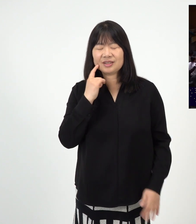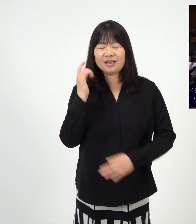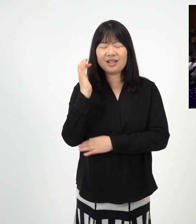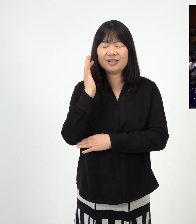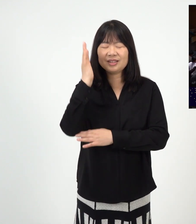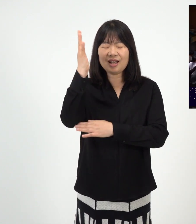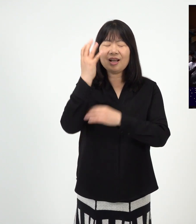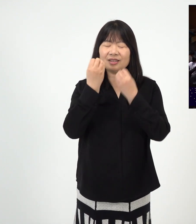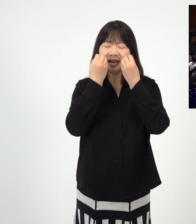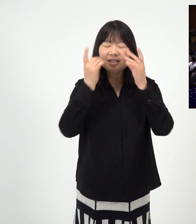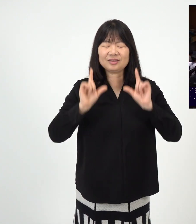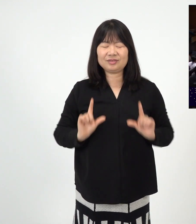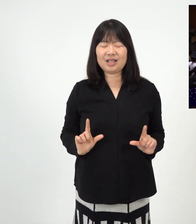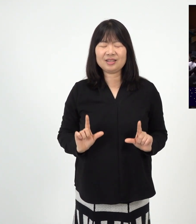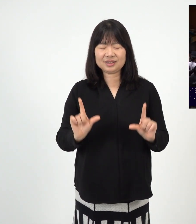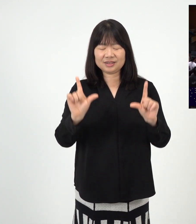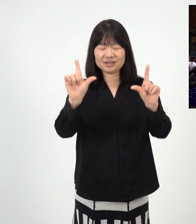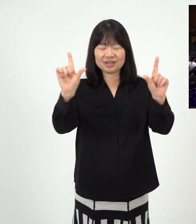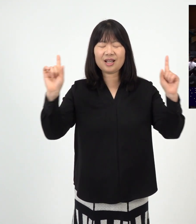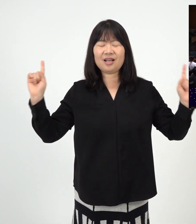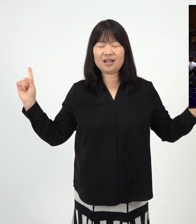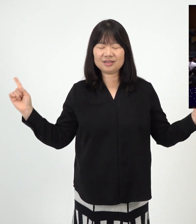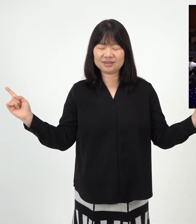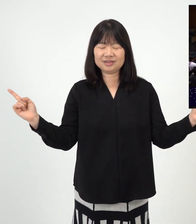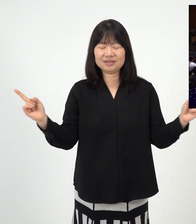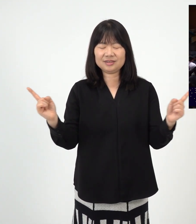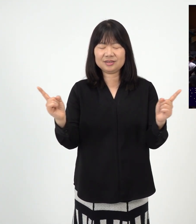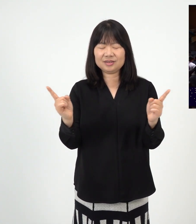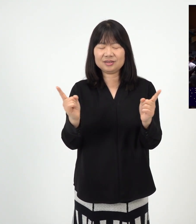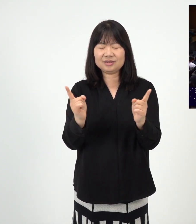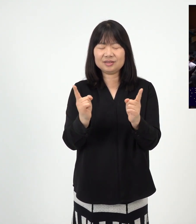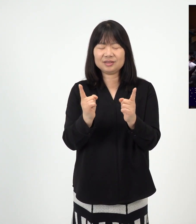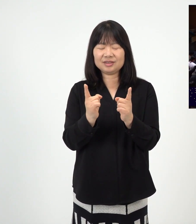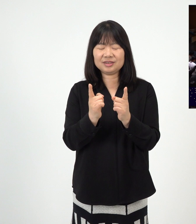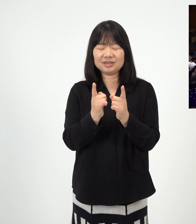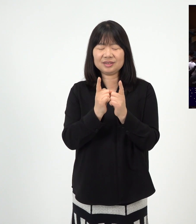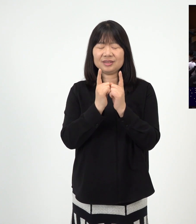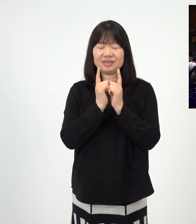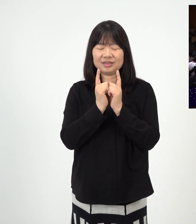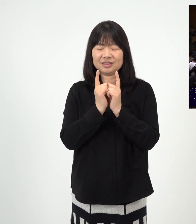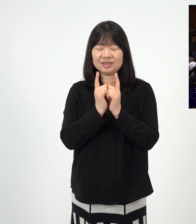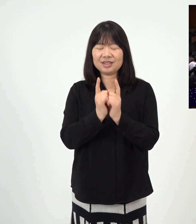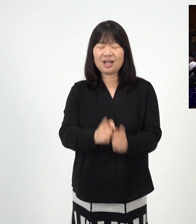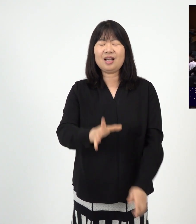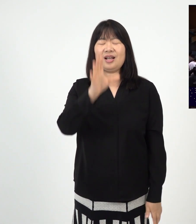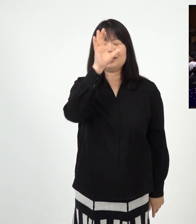영광의 새날을 맞이. 선한 능력으로 일어서리.